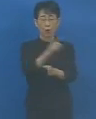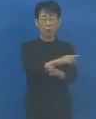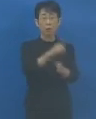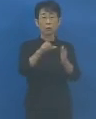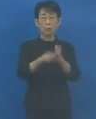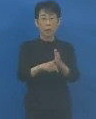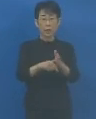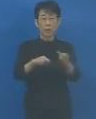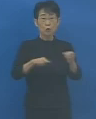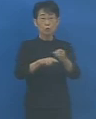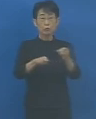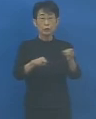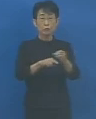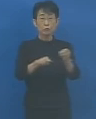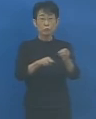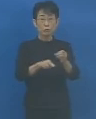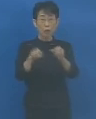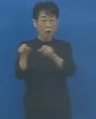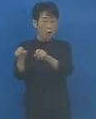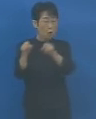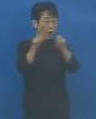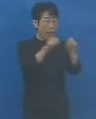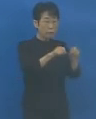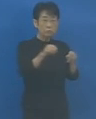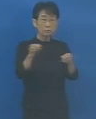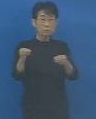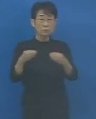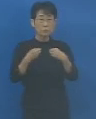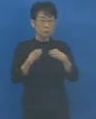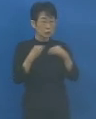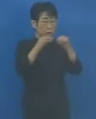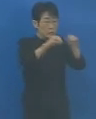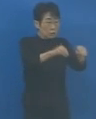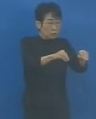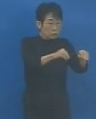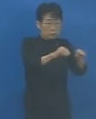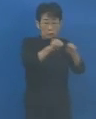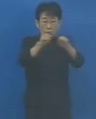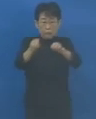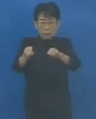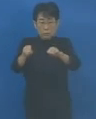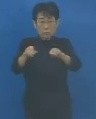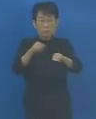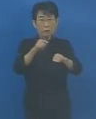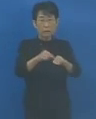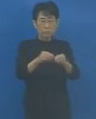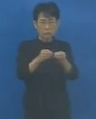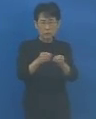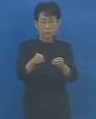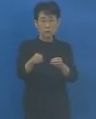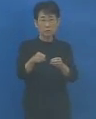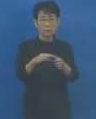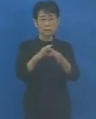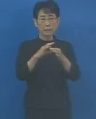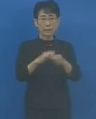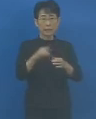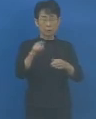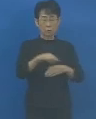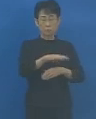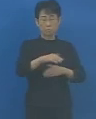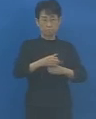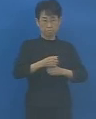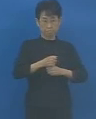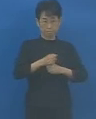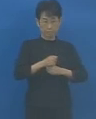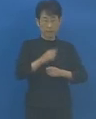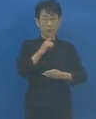ので、それについてはこの時期は慎重にすべきだし、そういうメッセージをやはり国全体とし